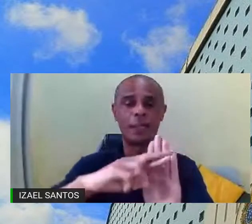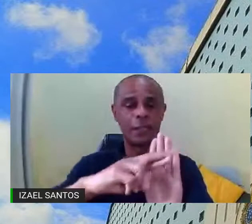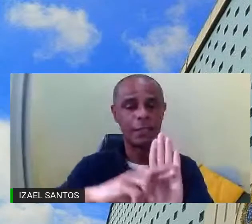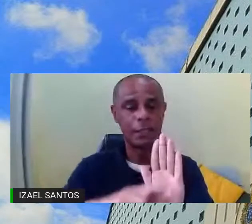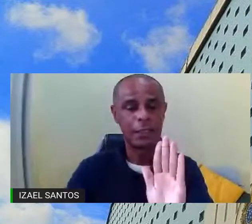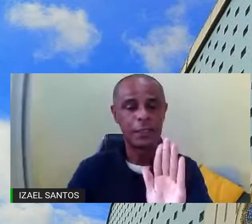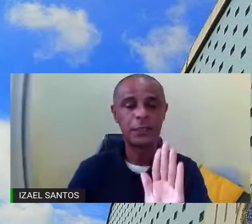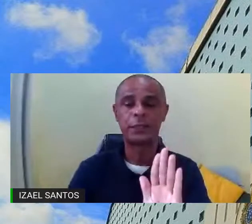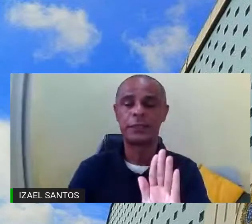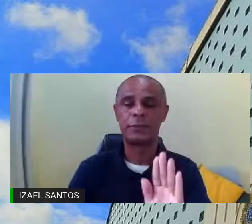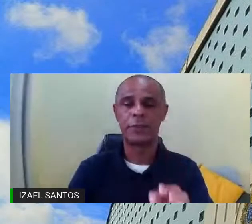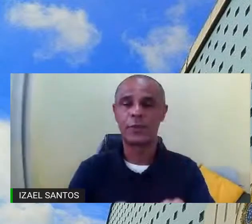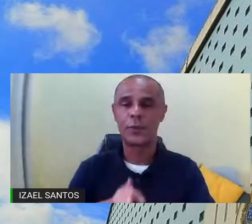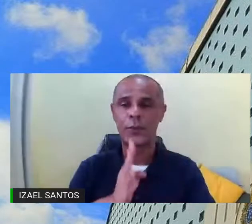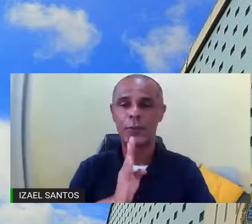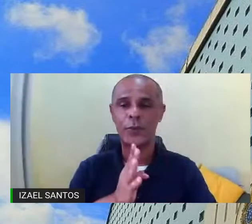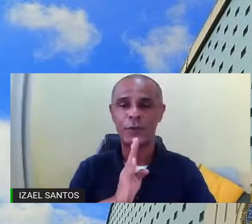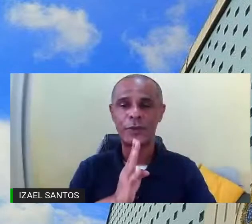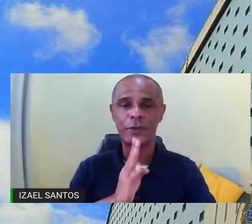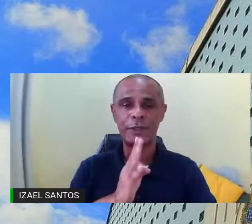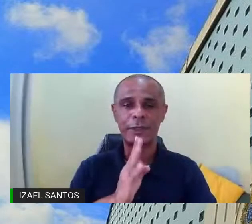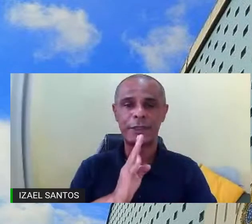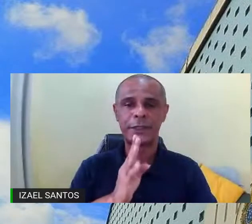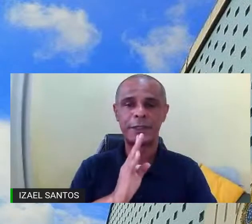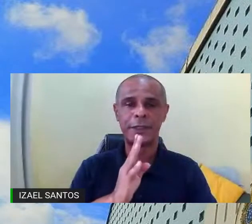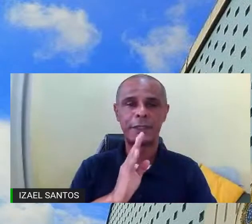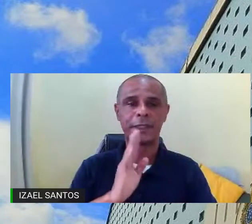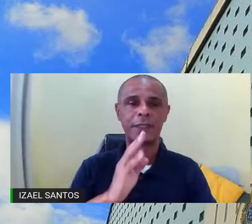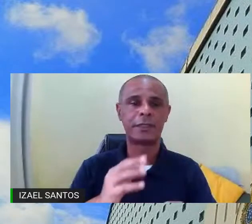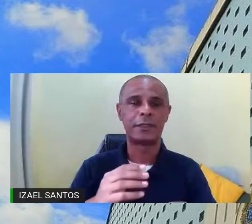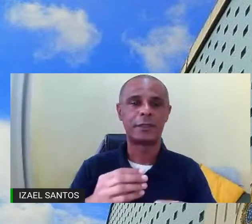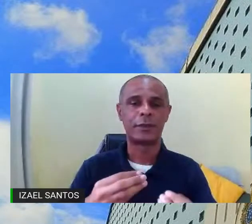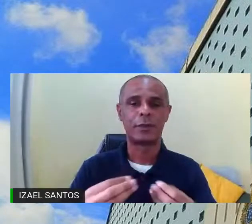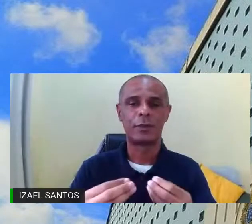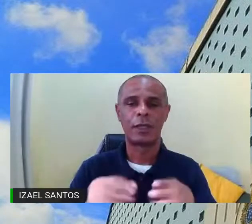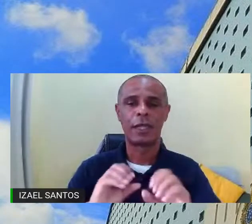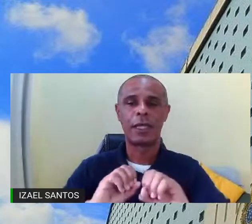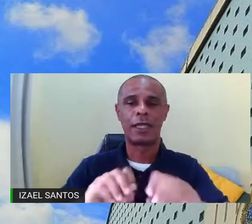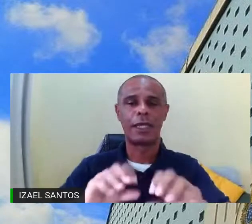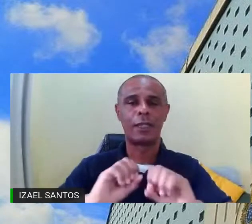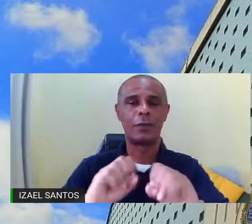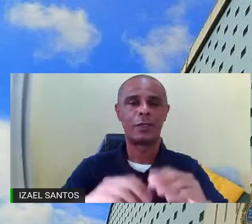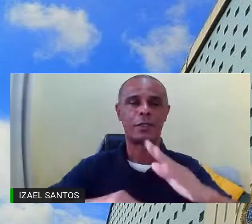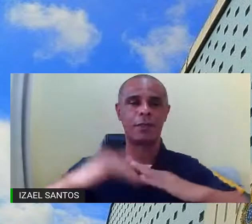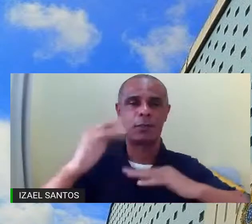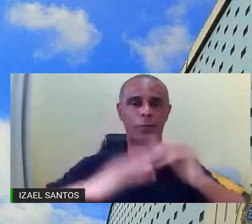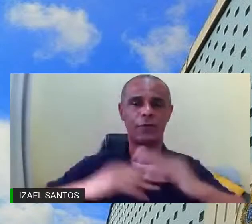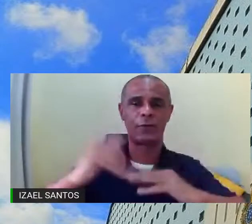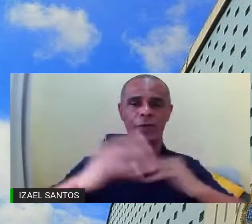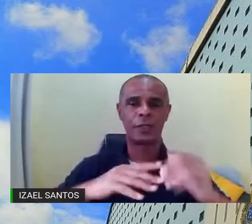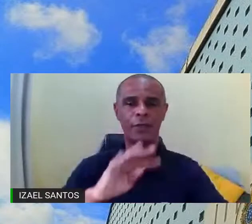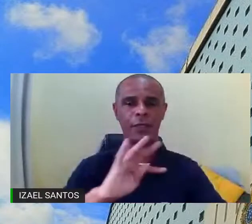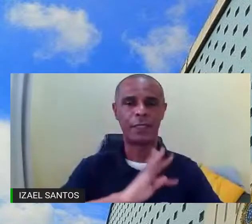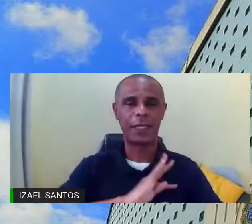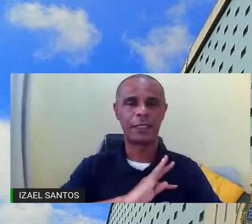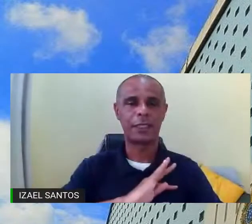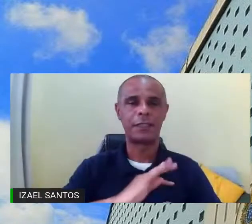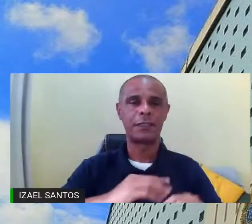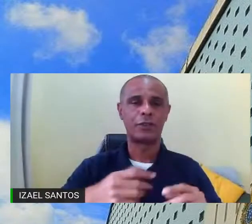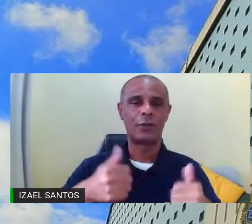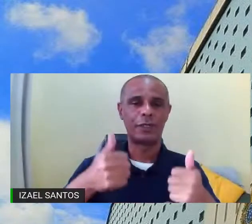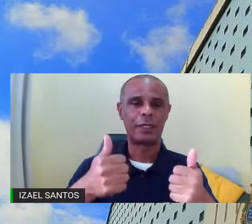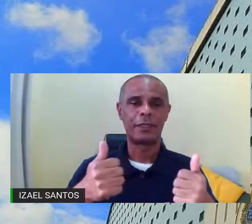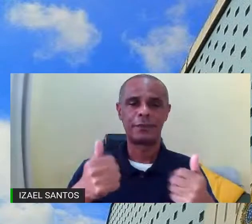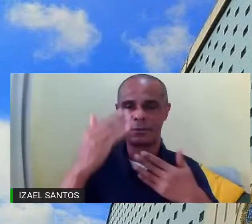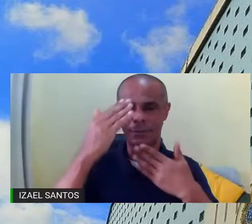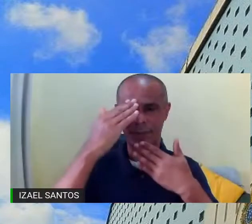sua reconhecida experiência em oferecer educação profissional e técnica de qualidade. Agradeço